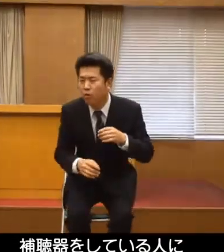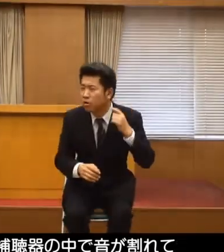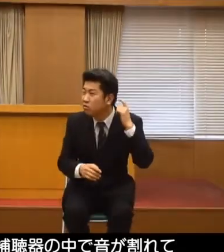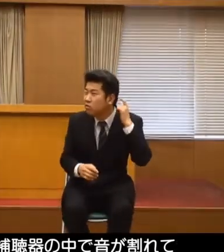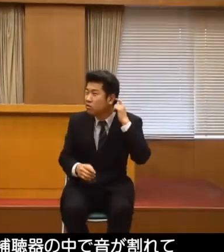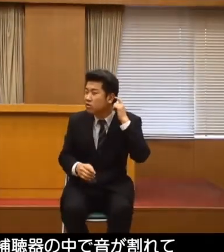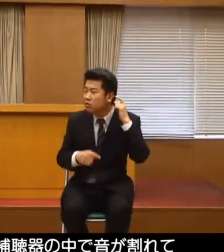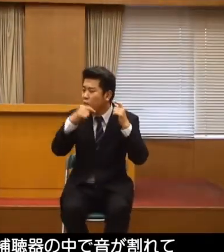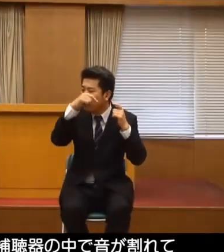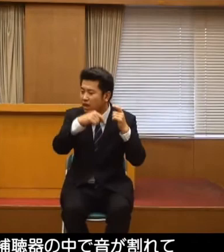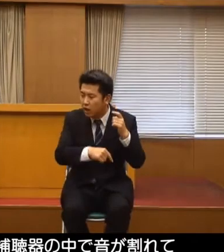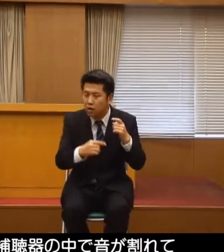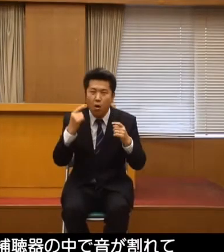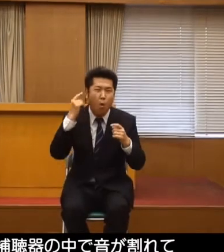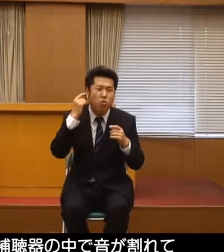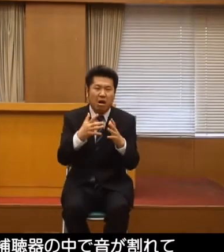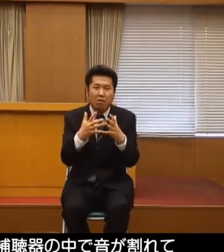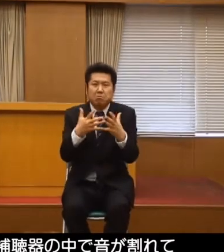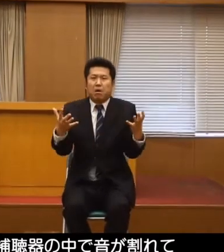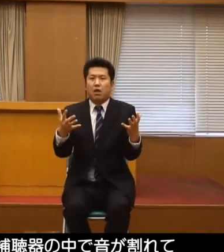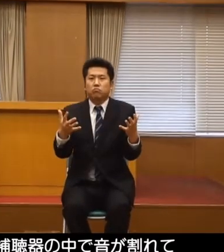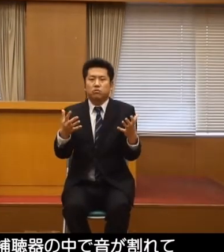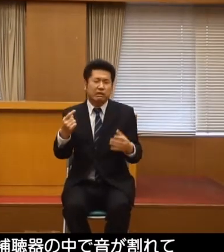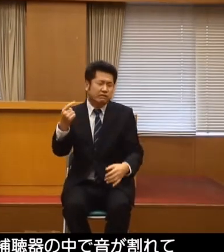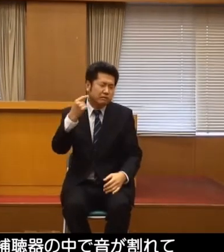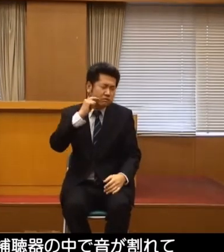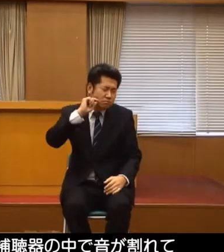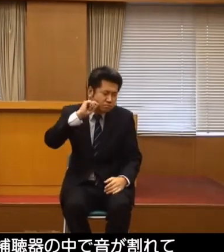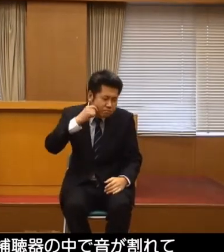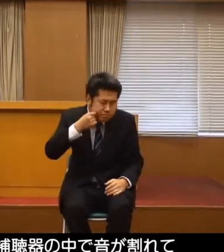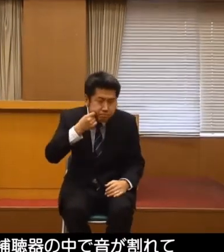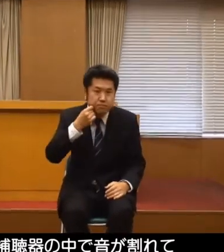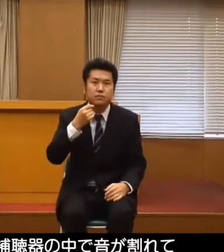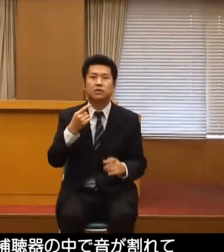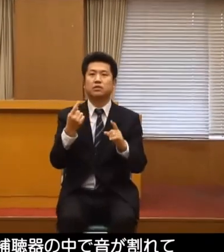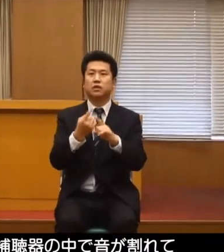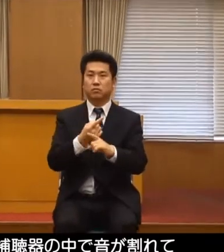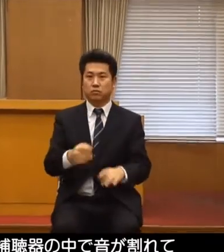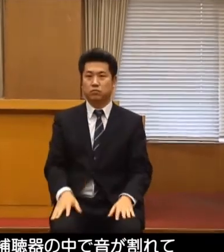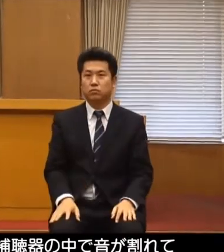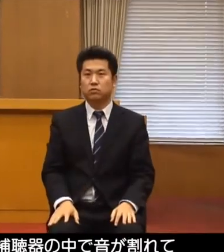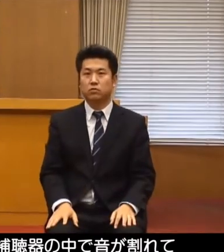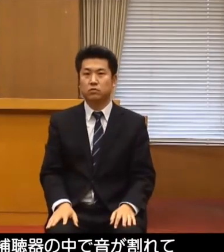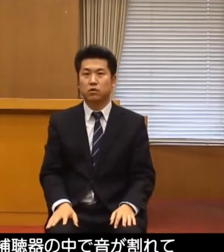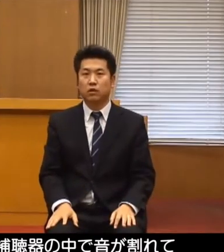補聴器の中で音が割れて余計に聞き取りにくくなります。